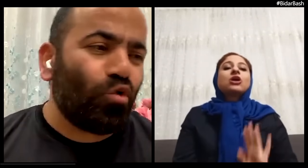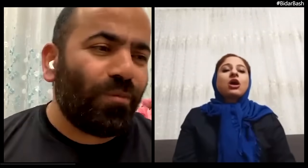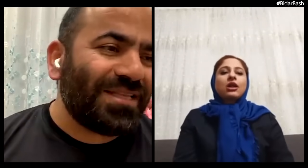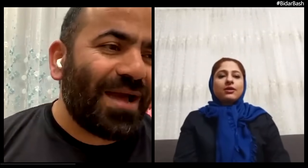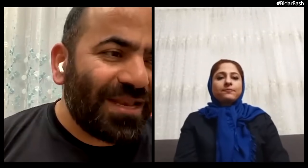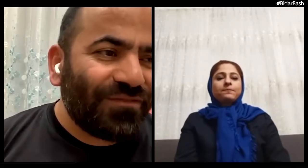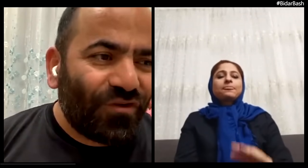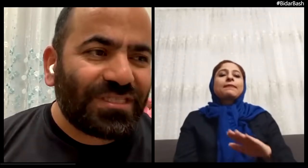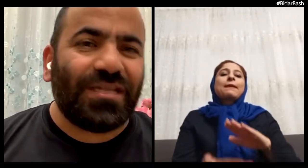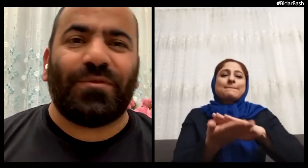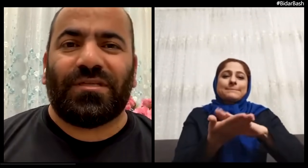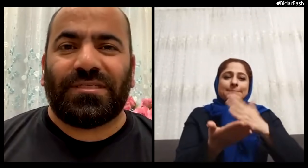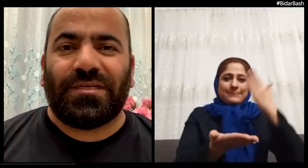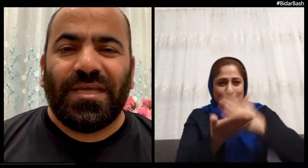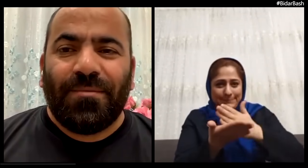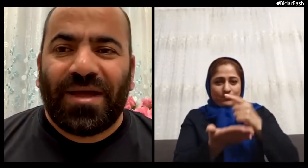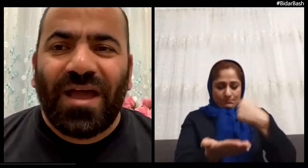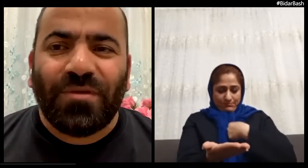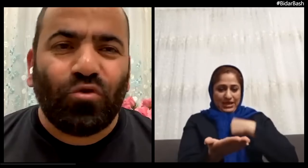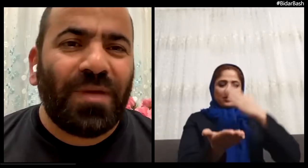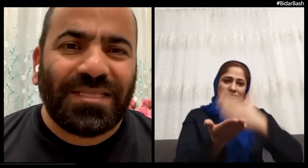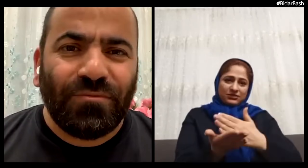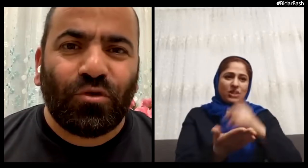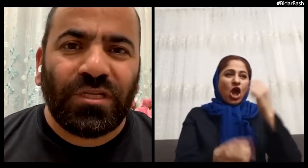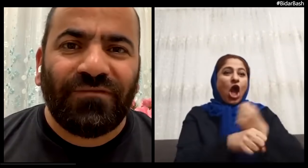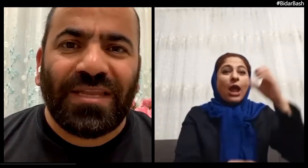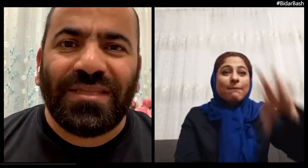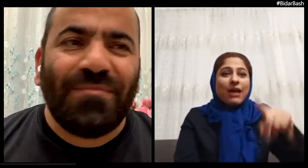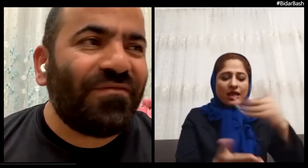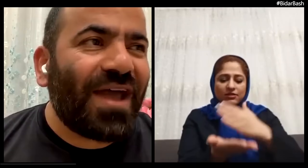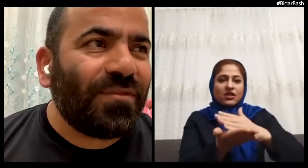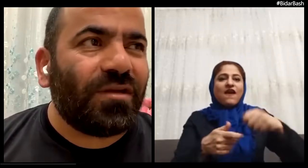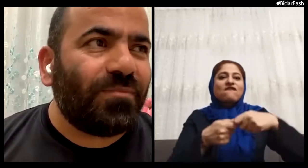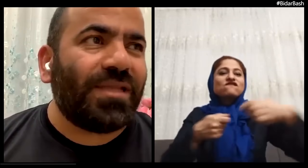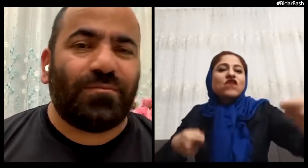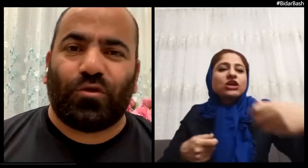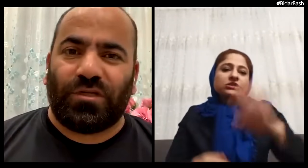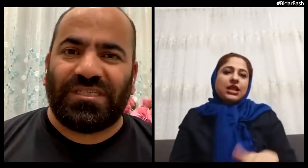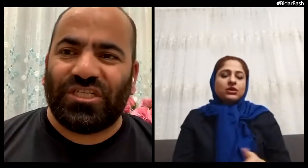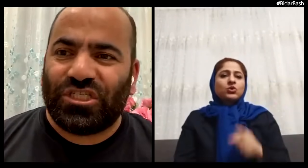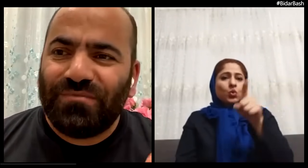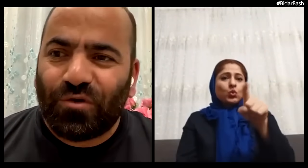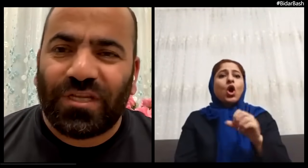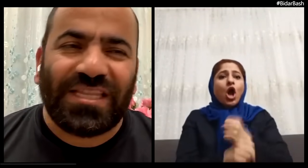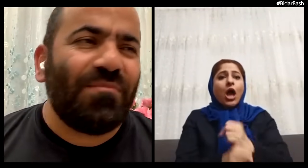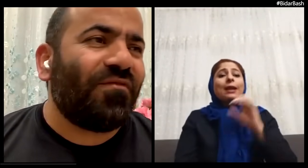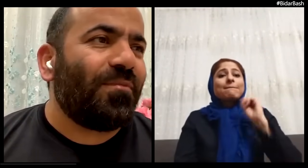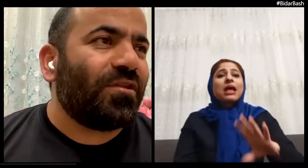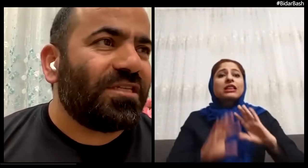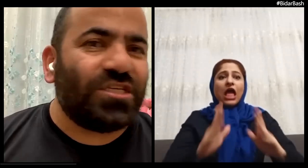و عقوبت عملت فاصله میندازه. برای همین تو بدی میکنی ولی نمیفهمی داری بدی میکنی، زشتی